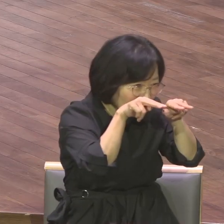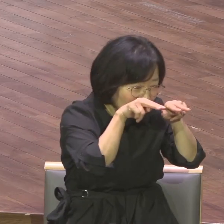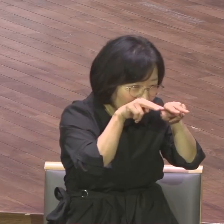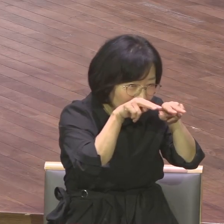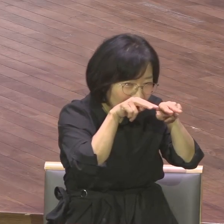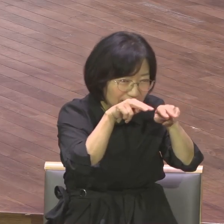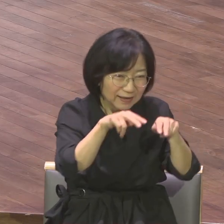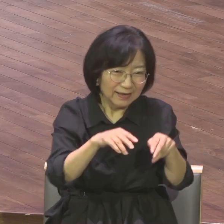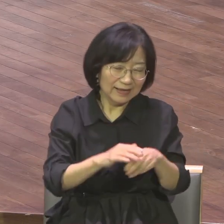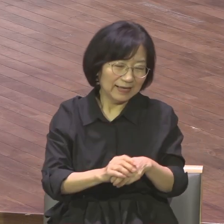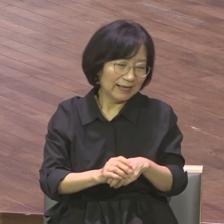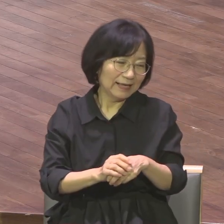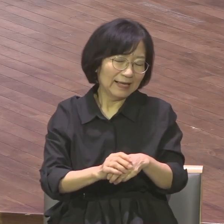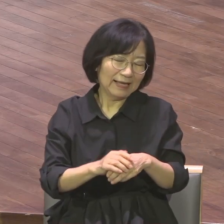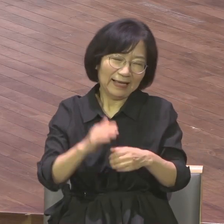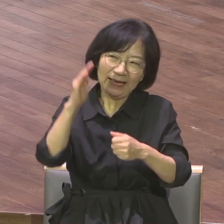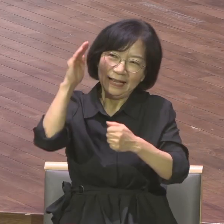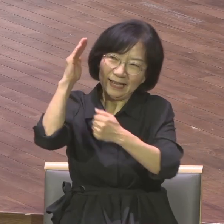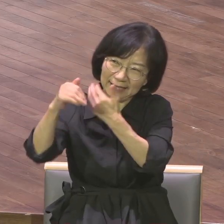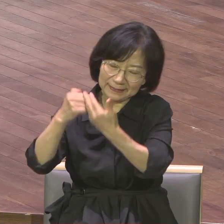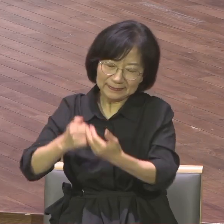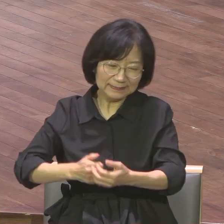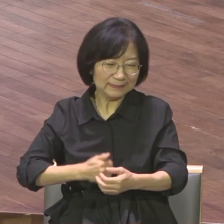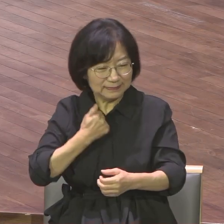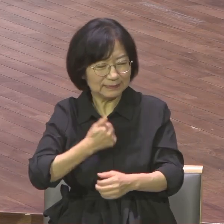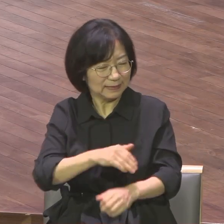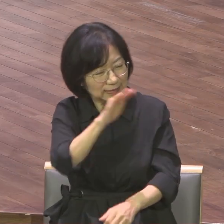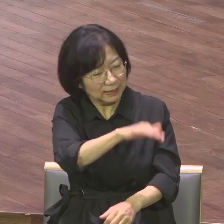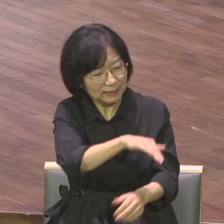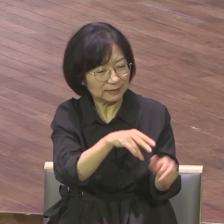다 그냥 망하도록 한 거예요.